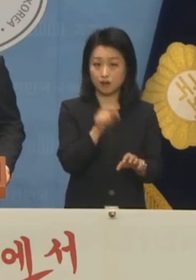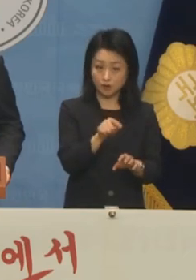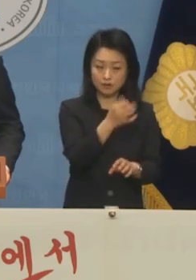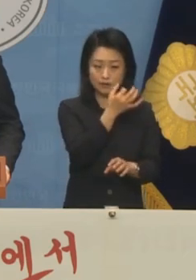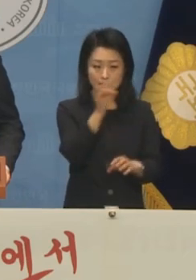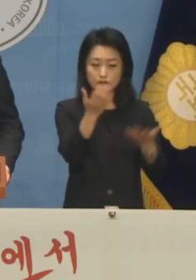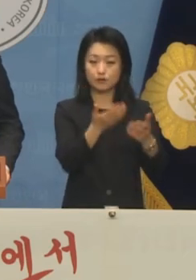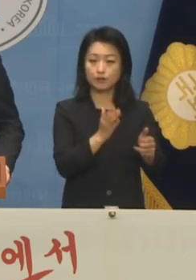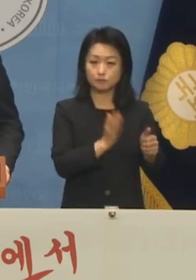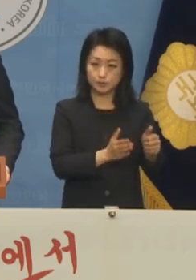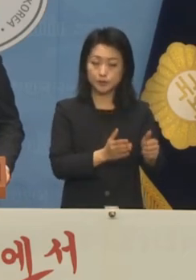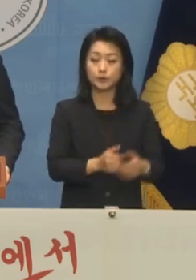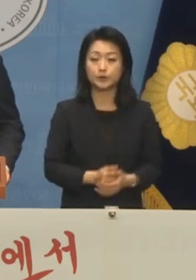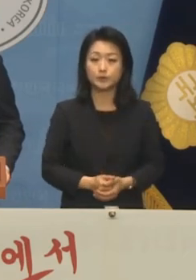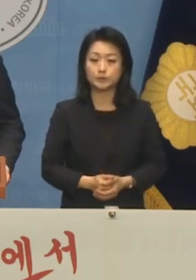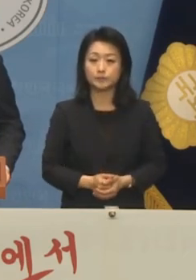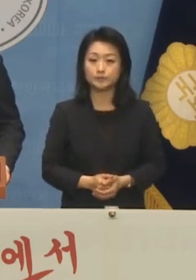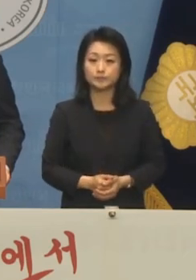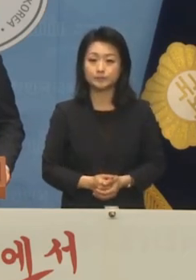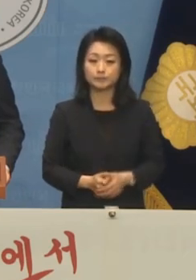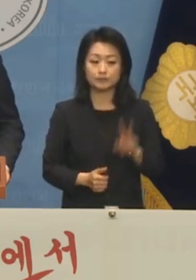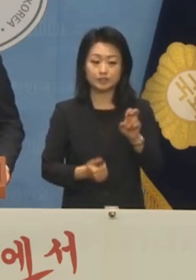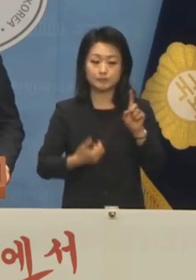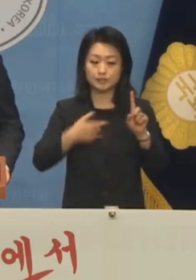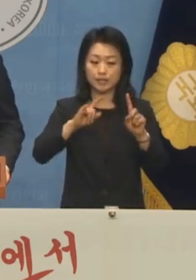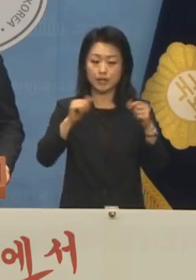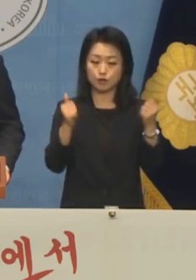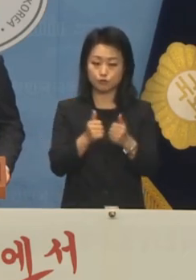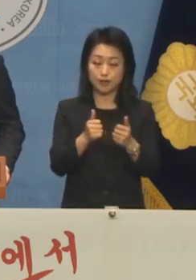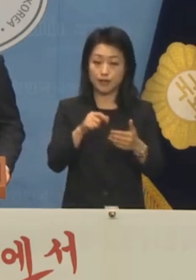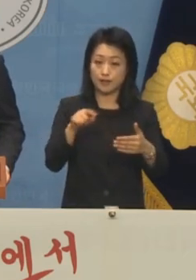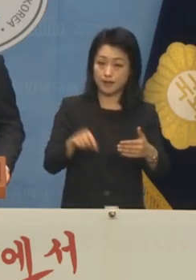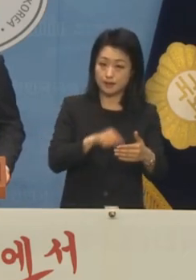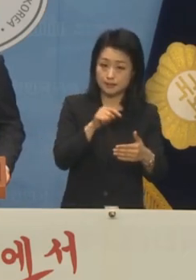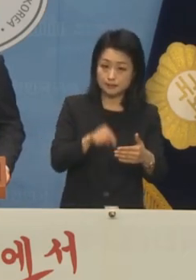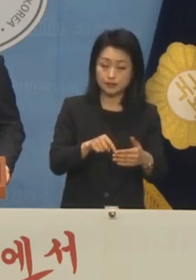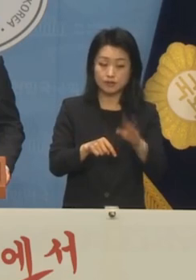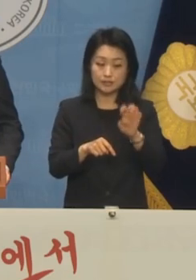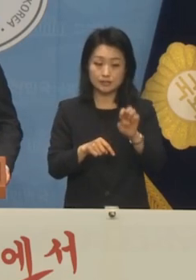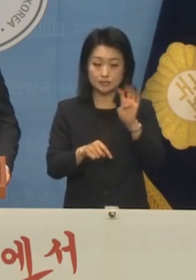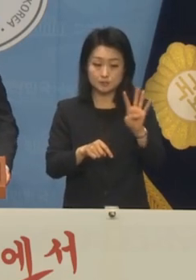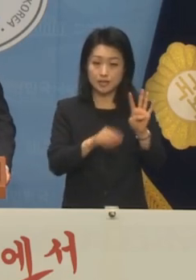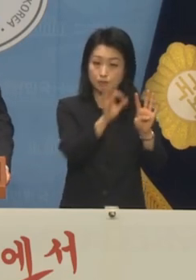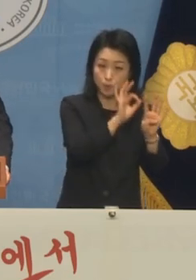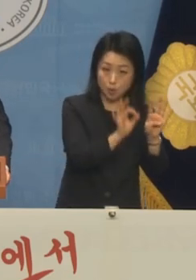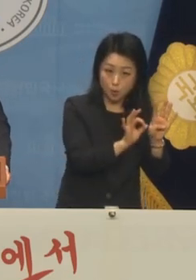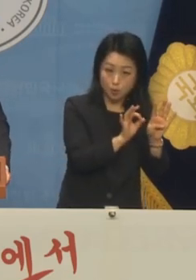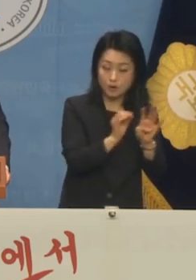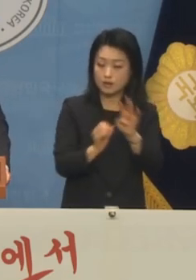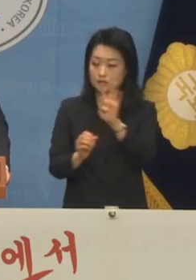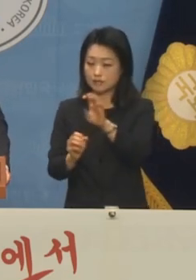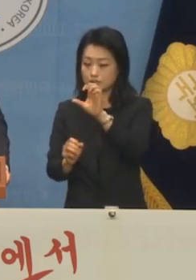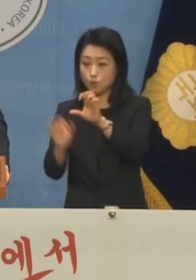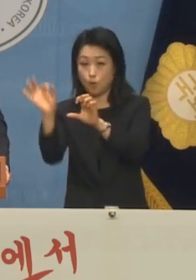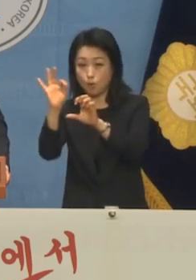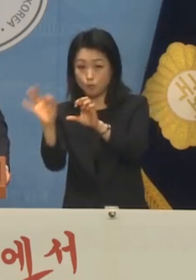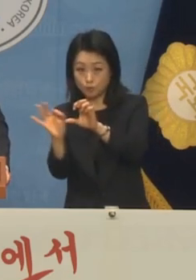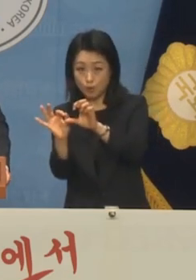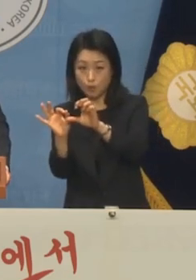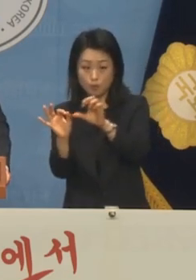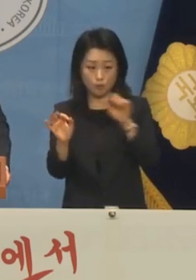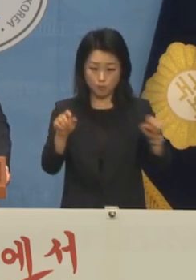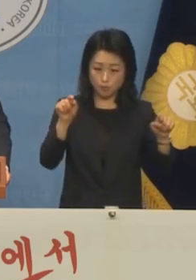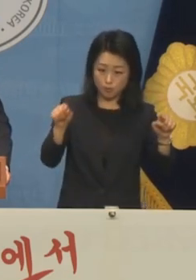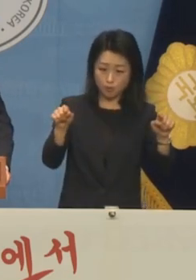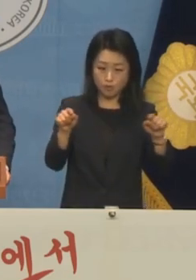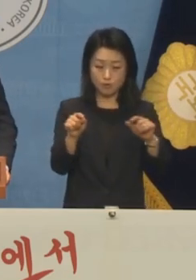바랍니다. 얼마 남지 않은 21대 국회에서 44%와 45%의 기계적